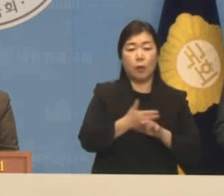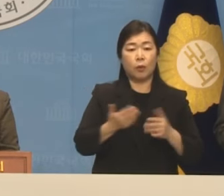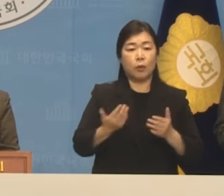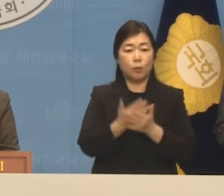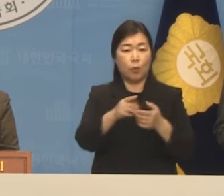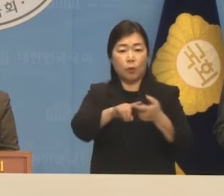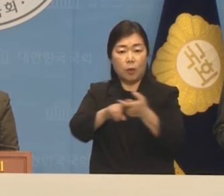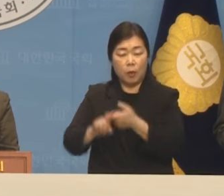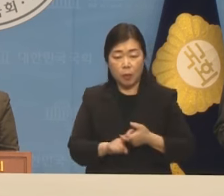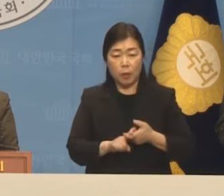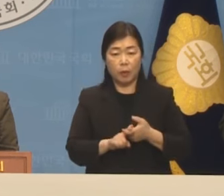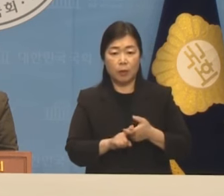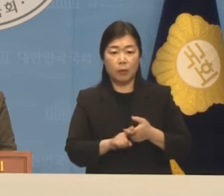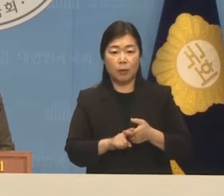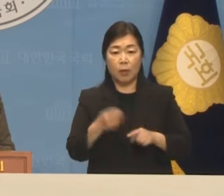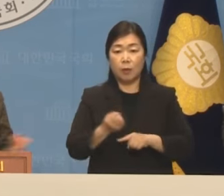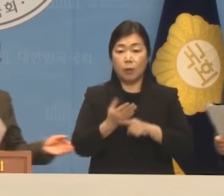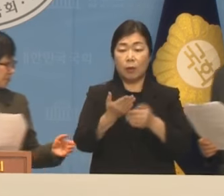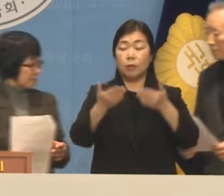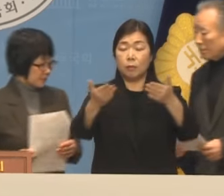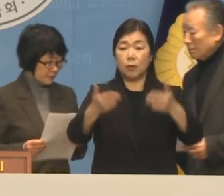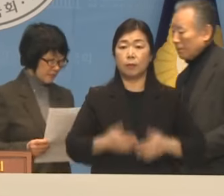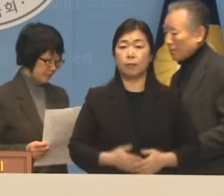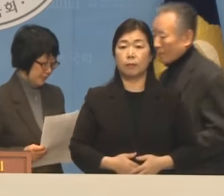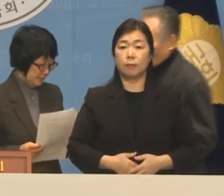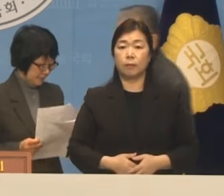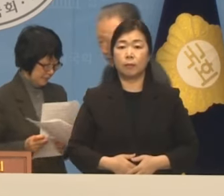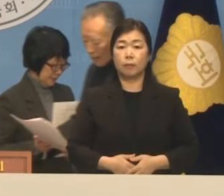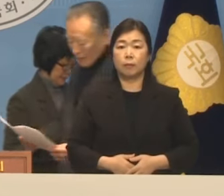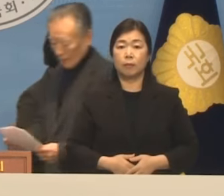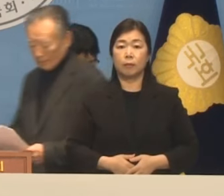민주개혁진보연합에 전달할 예정이다.